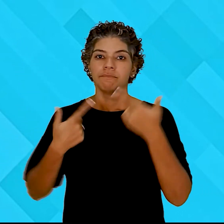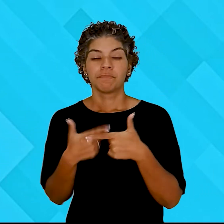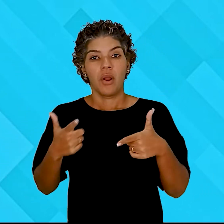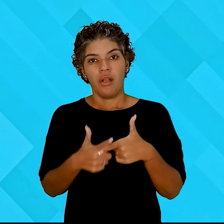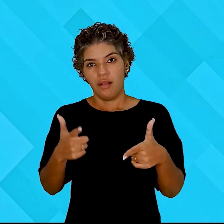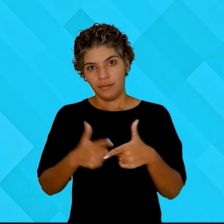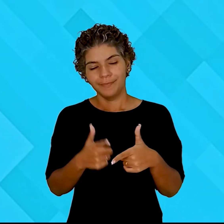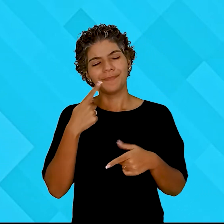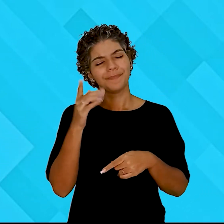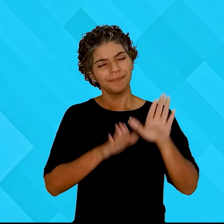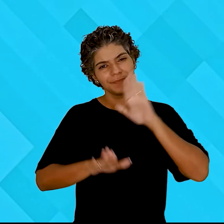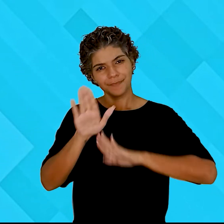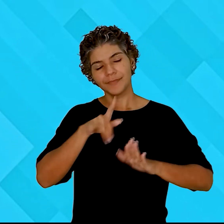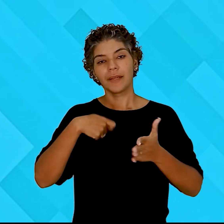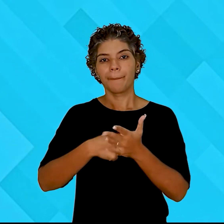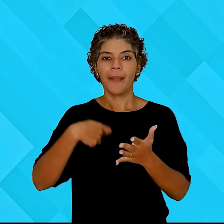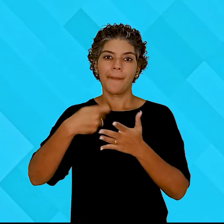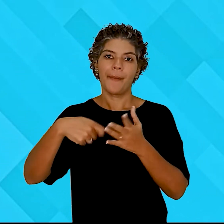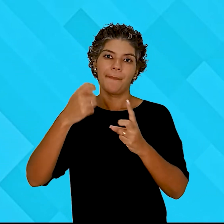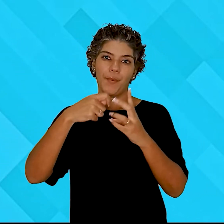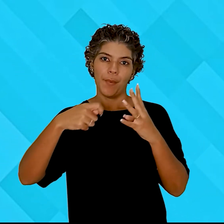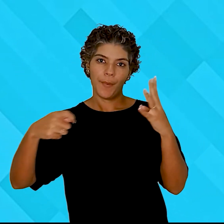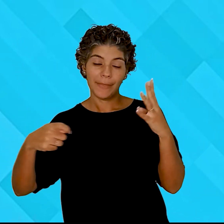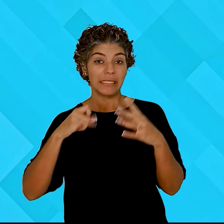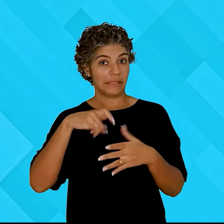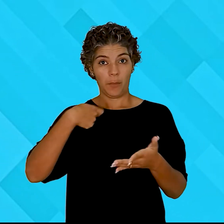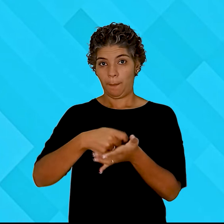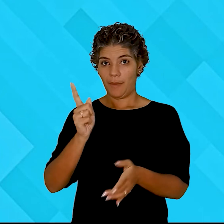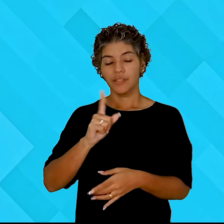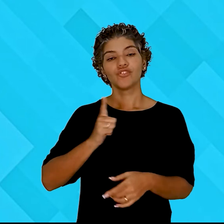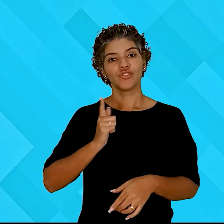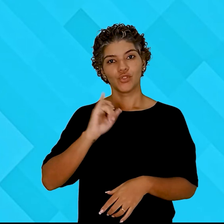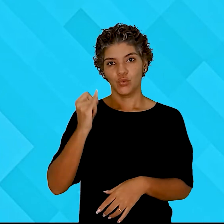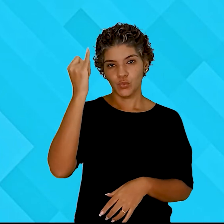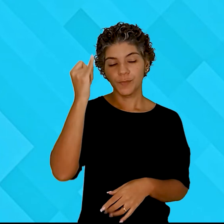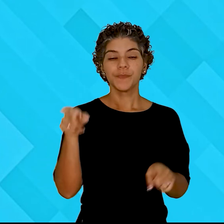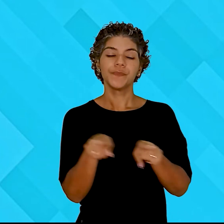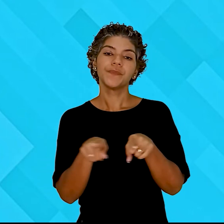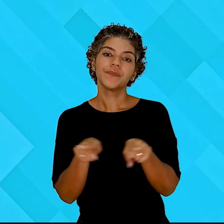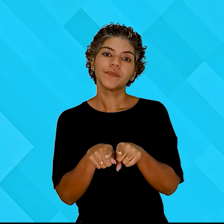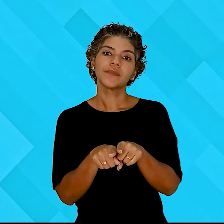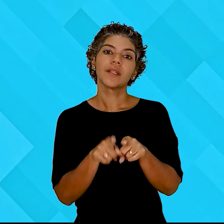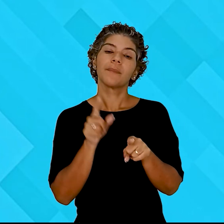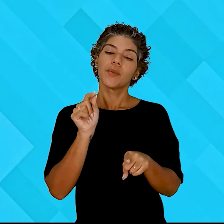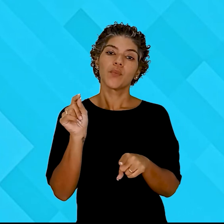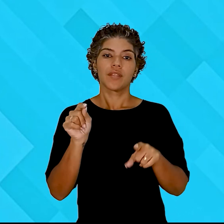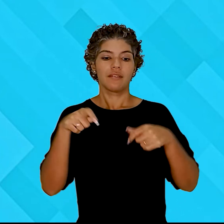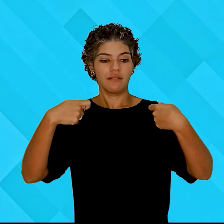existe juros, multa se você não fizer o pagamento, e com as demandas da pessoa jurídica. São essas duas questões que sempre